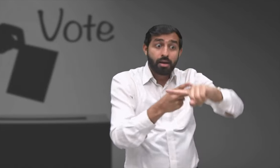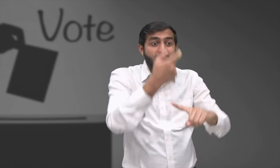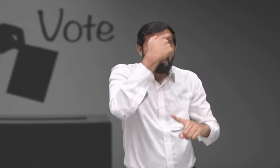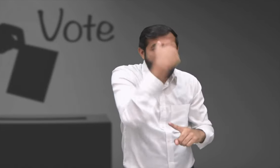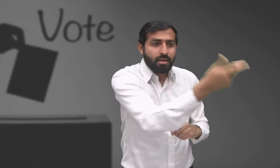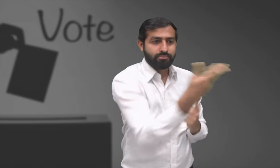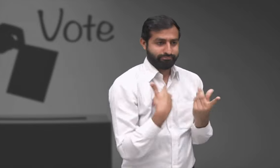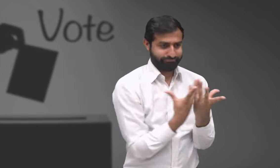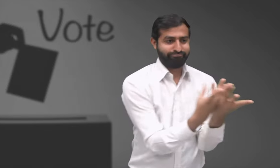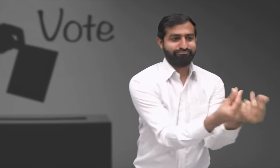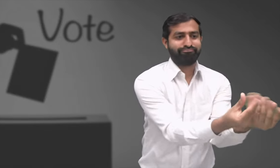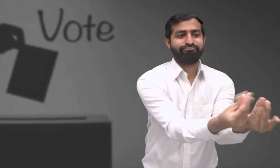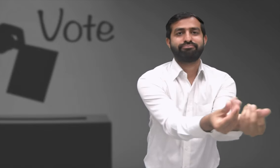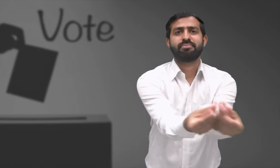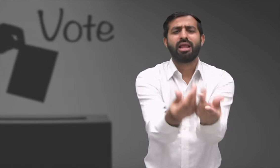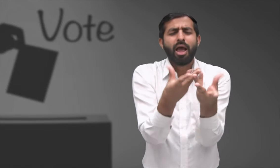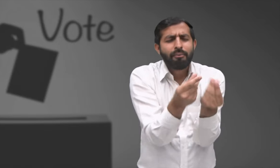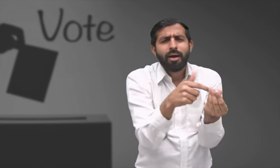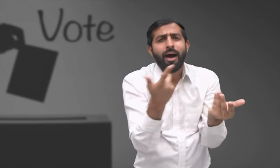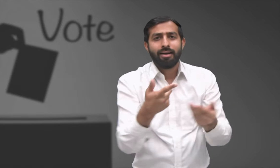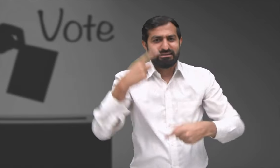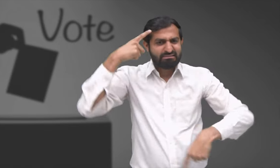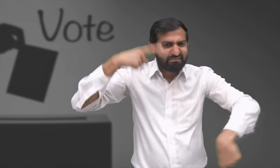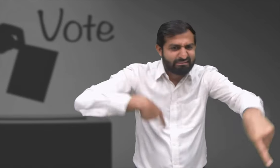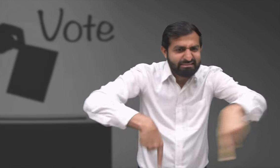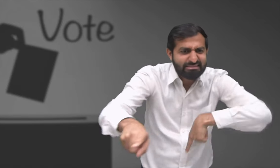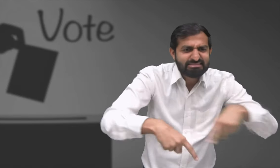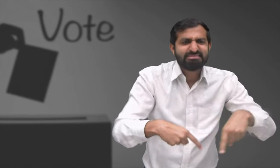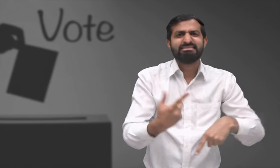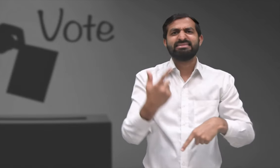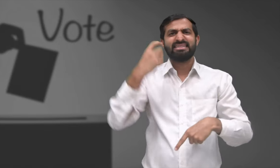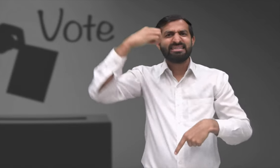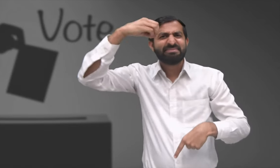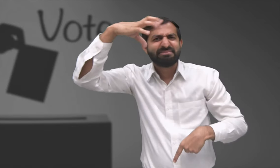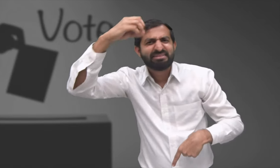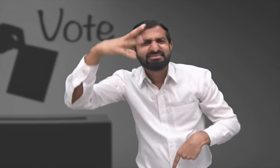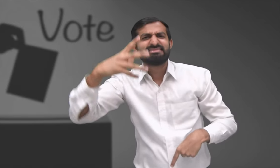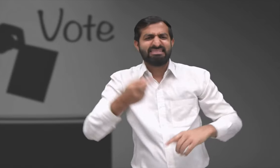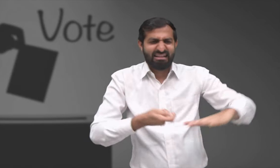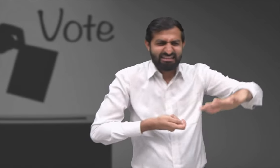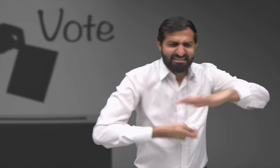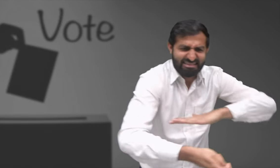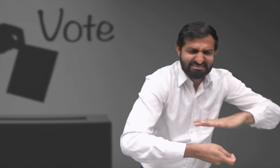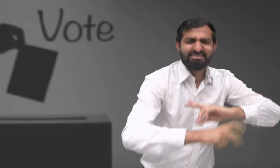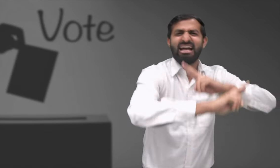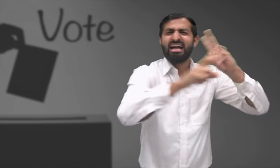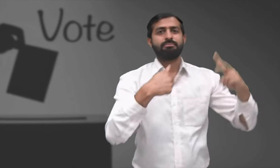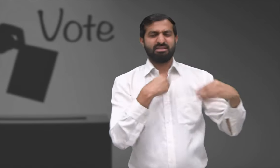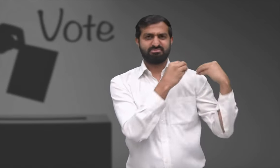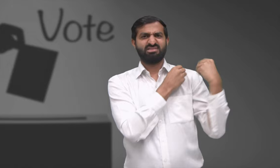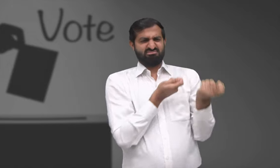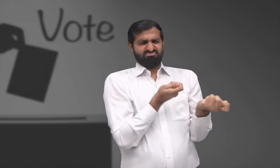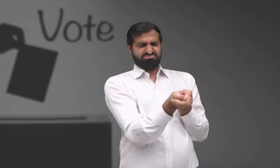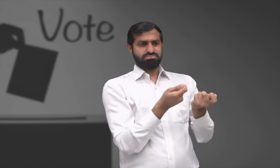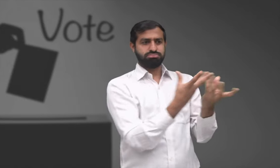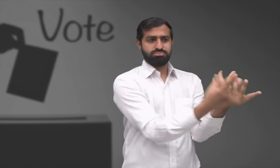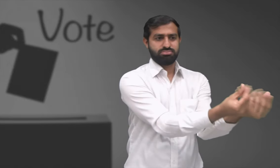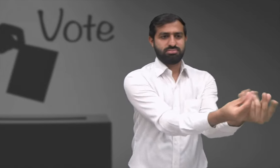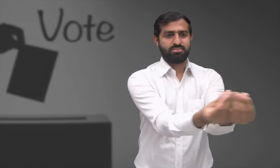बनानी पड़ती है समस्याएं जैसे सड़कों का निर्माण बिजली इत्यादि जैसे सभी दिक्कतों का समाधान करना होता